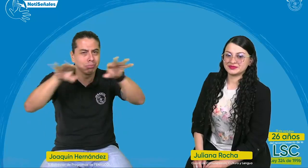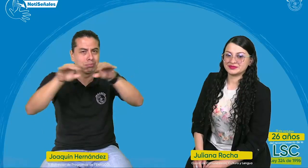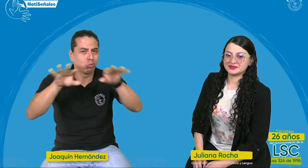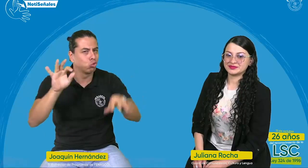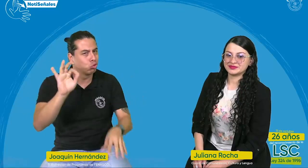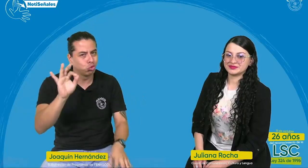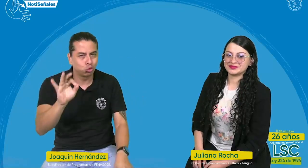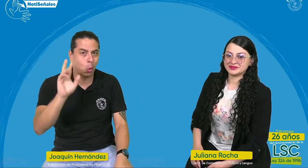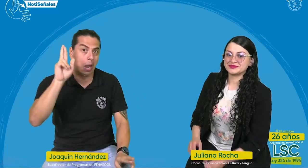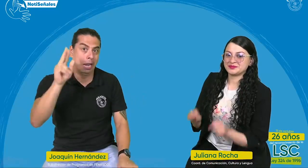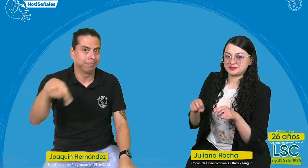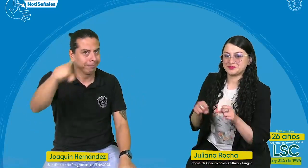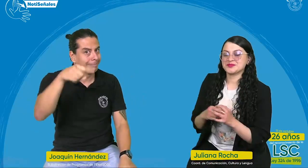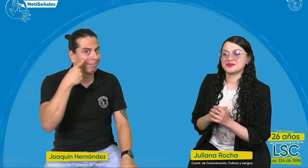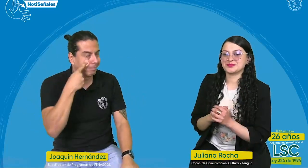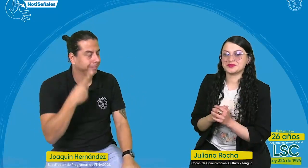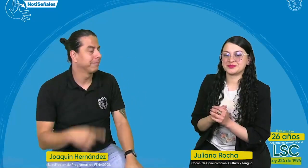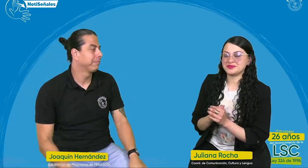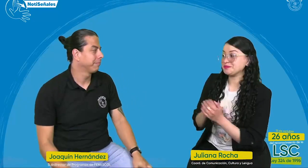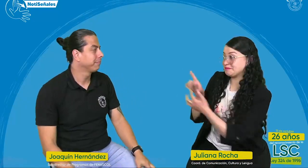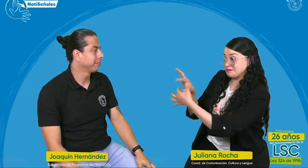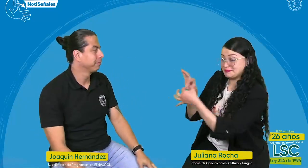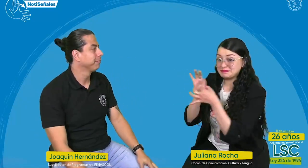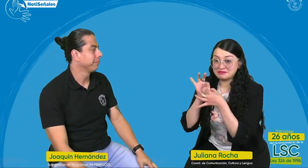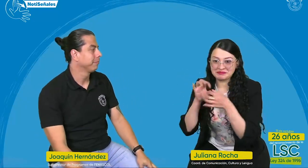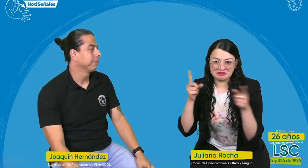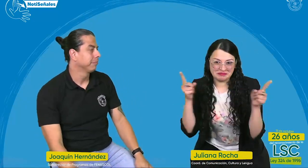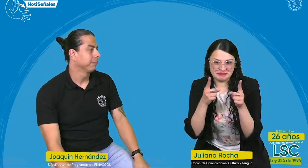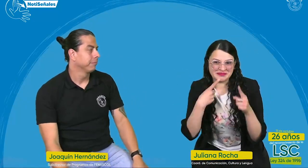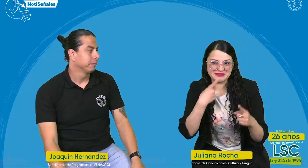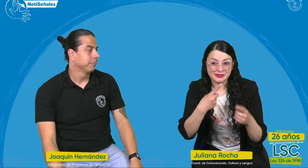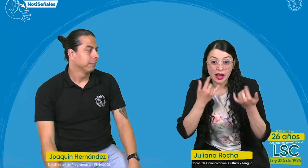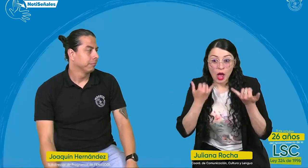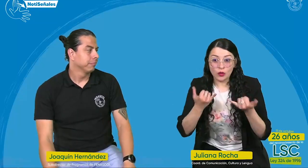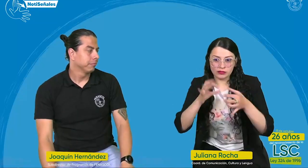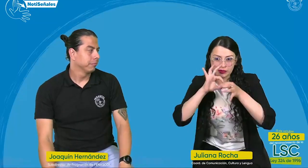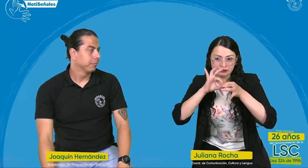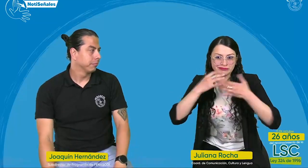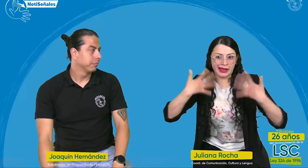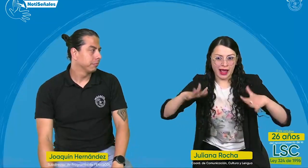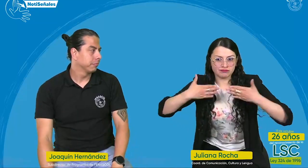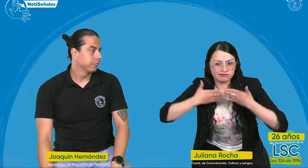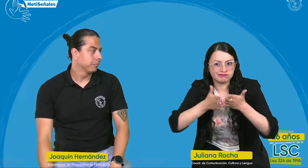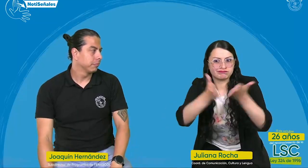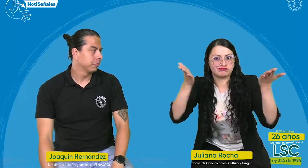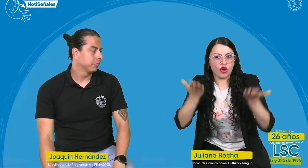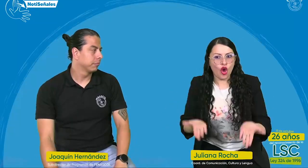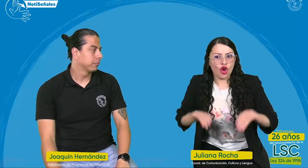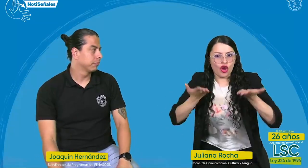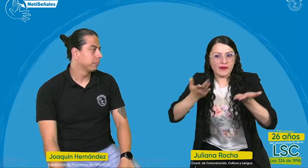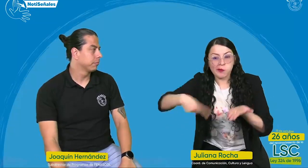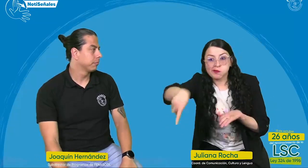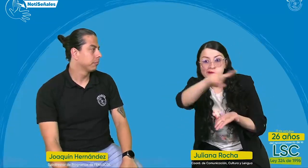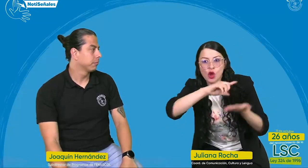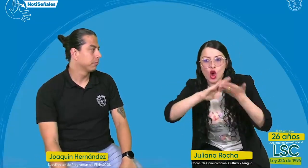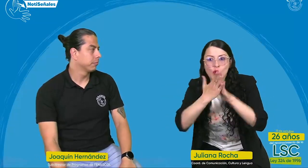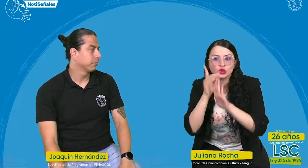de nuestras redes sociales donde estaremos publicando más información al respecto y quisiera agregar algo más algo corto penas col